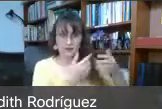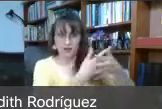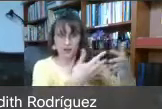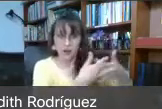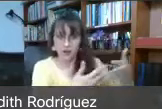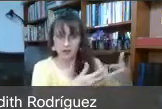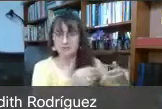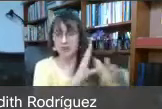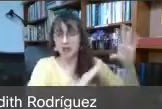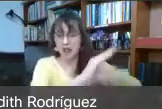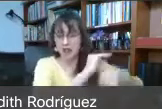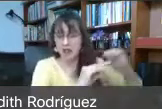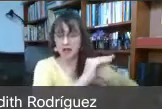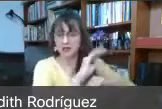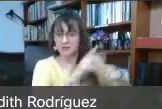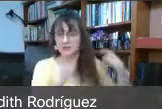algo chistoso.